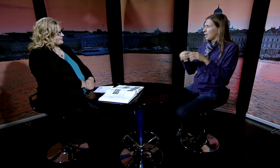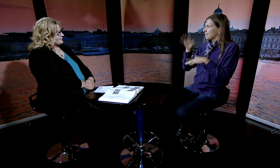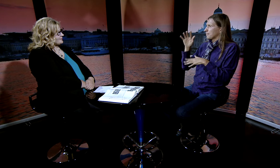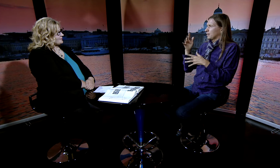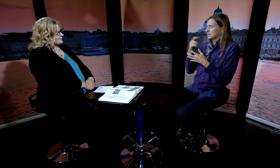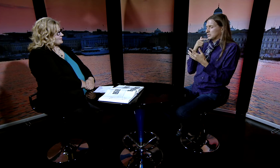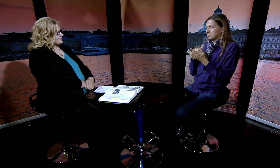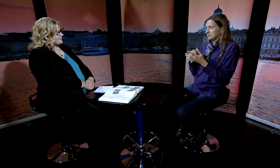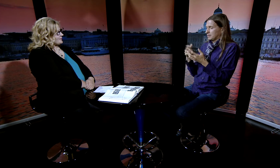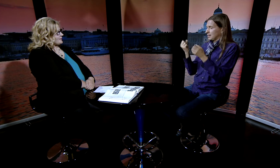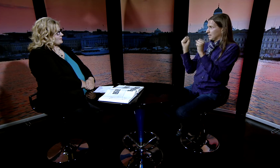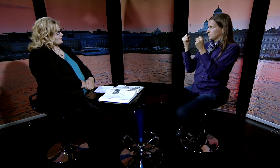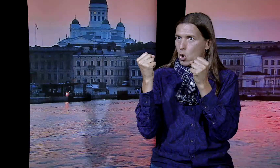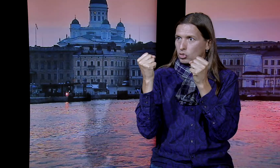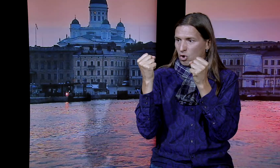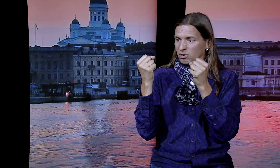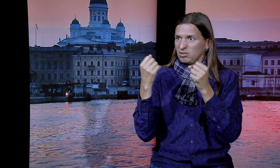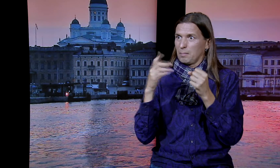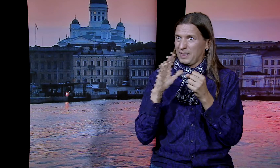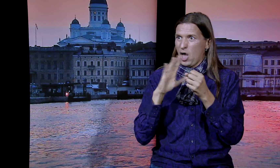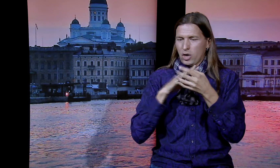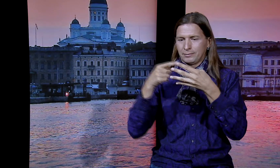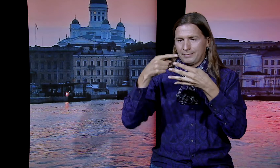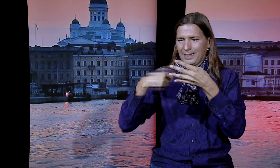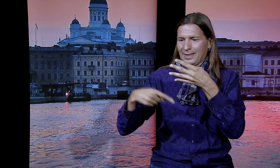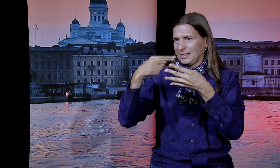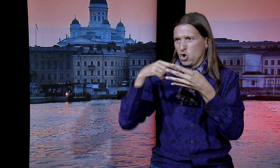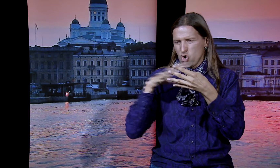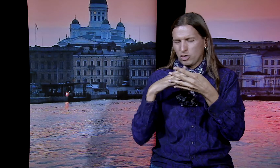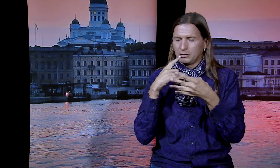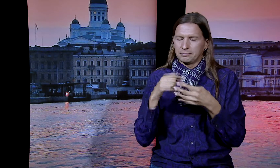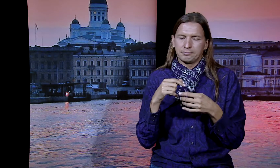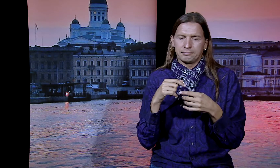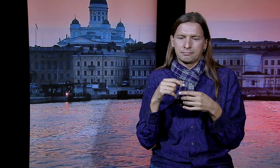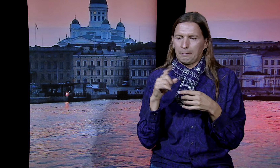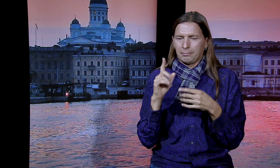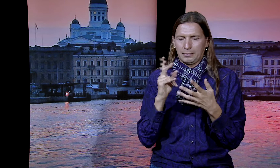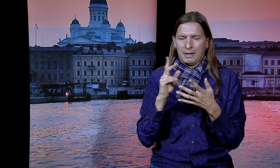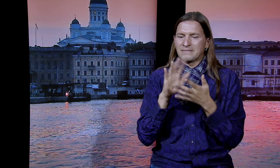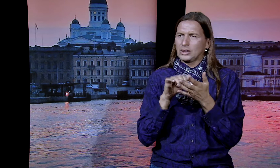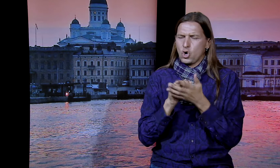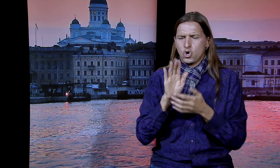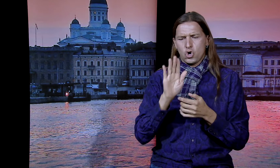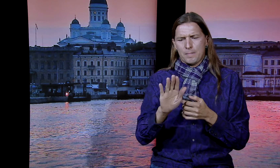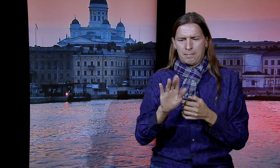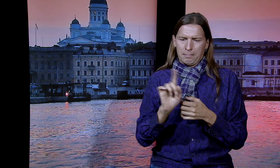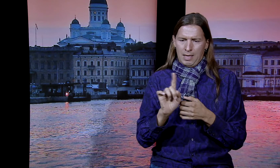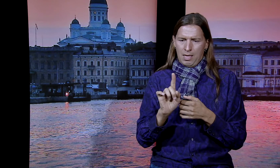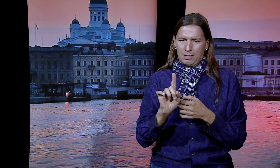Puhutut sanat koostuvat kirjaimista ja tavuista, kun taas viittomakielessä sanaa vastaavat viittomat koostuvat